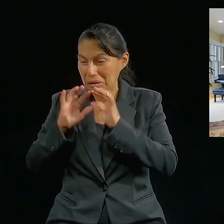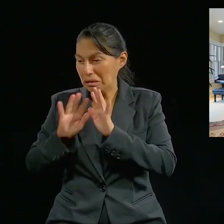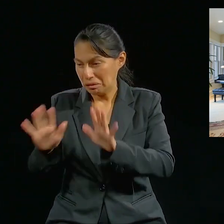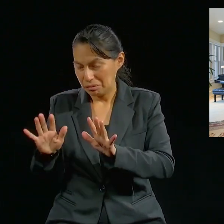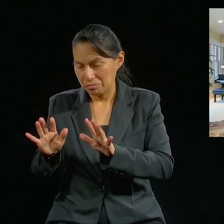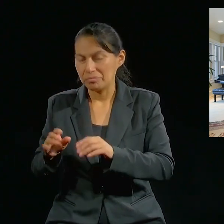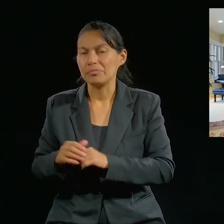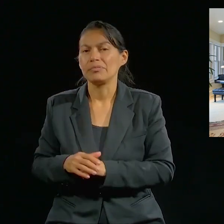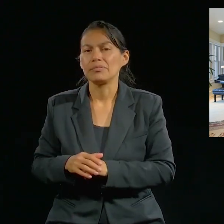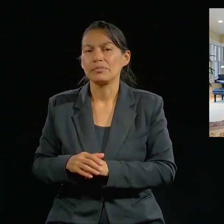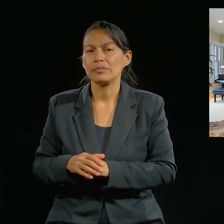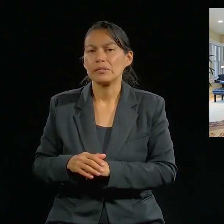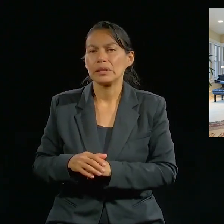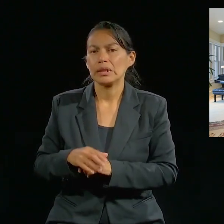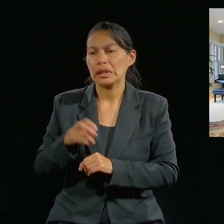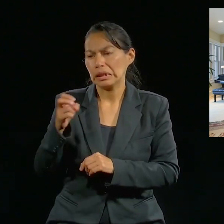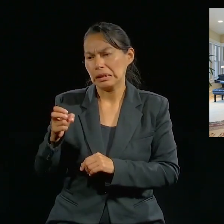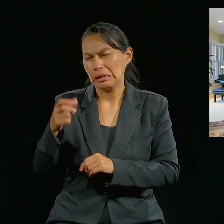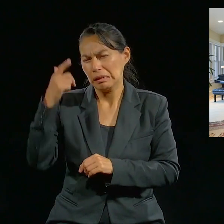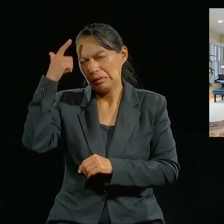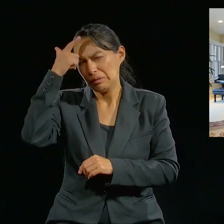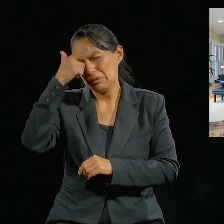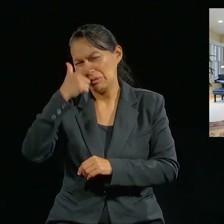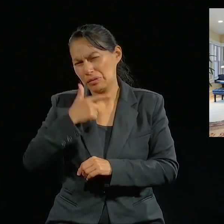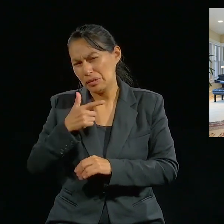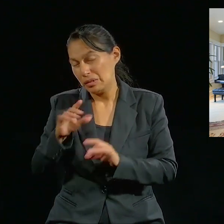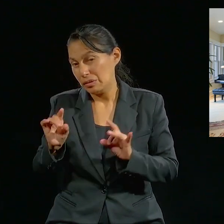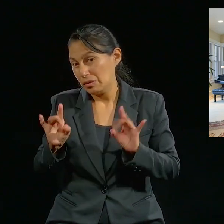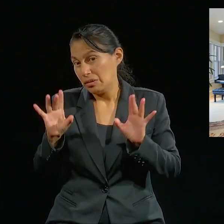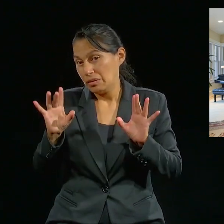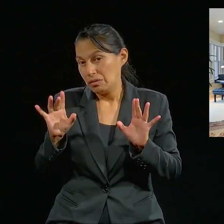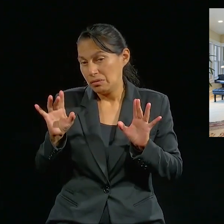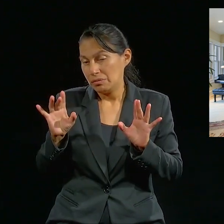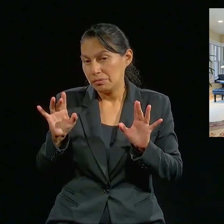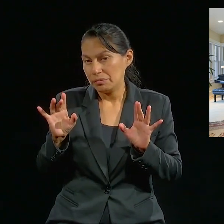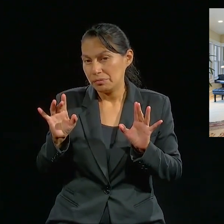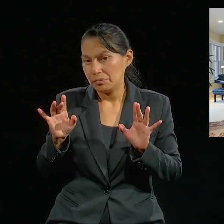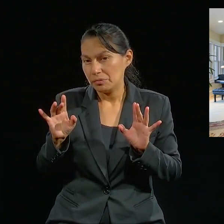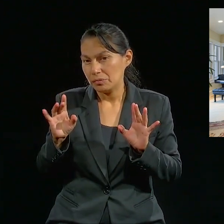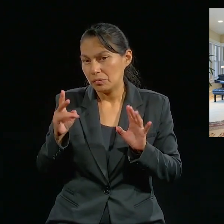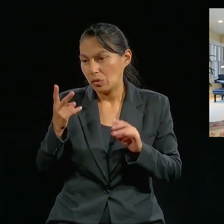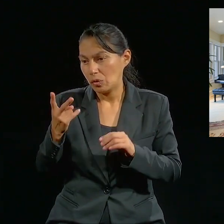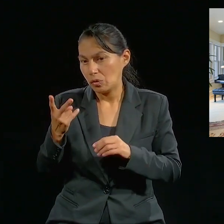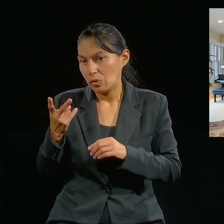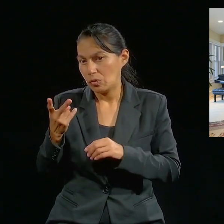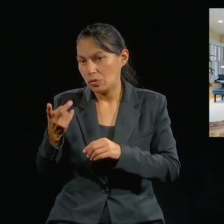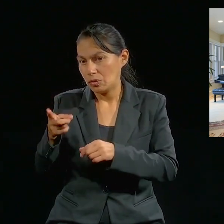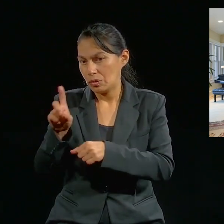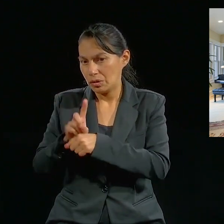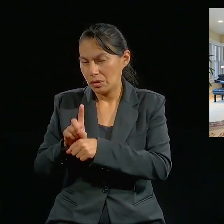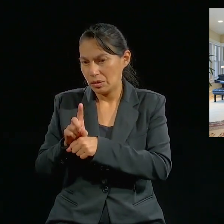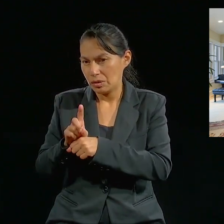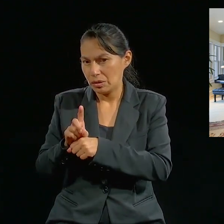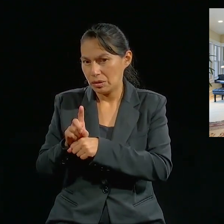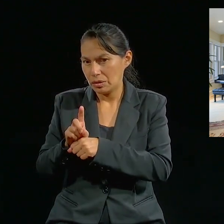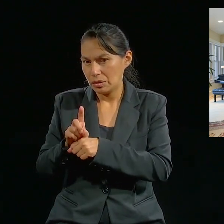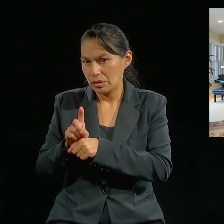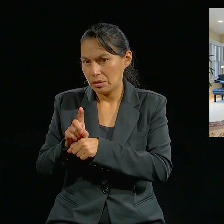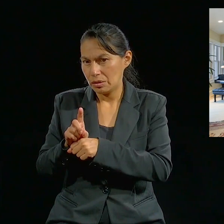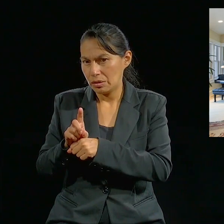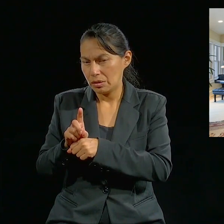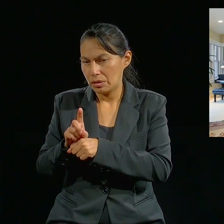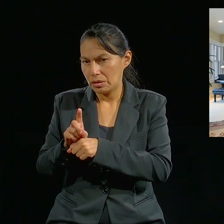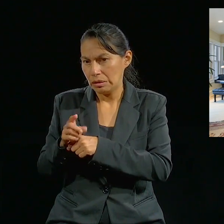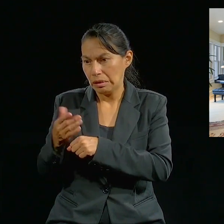intubación esa noche ocurrió que justo dos días tres días acababan de